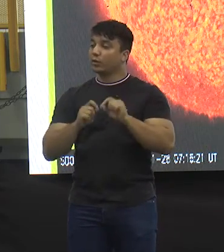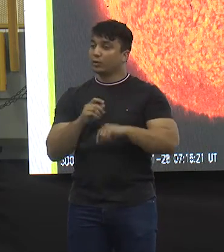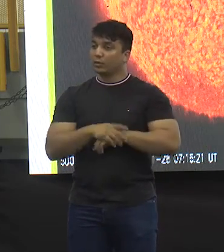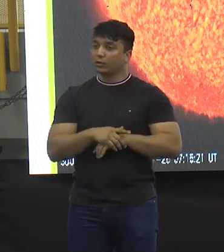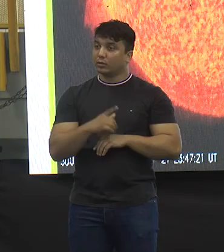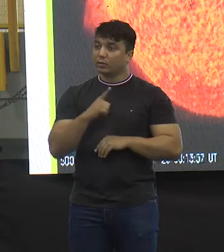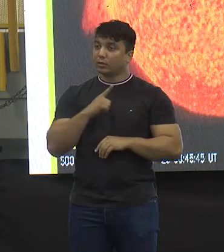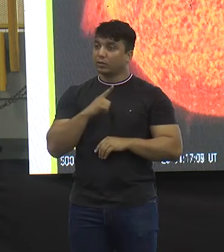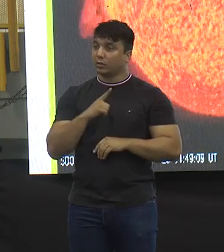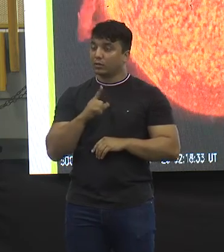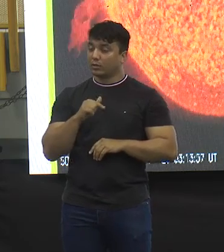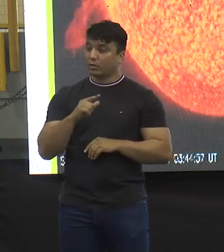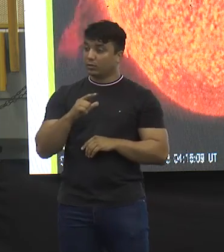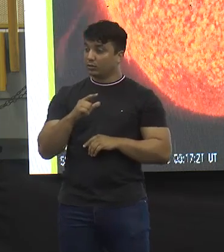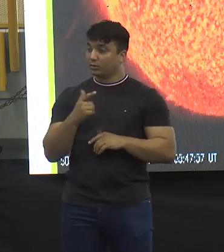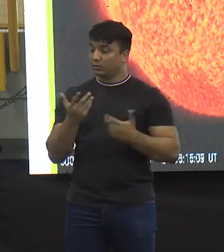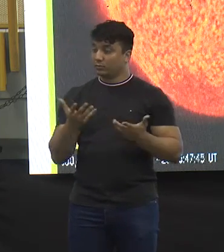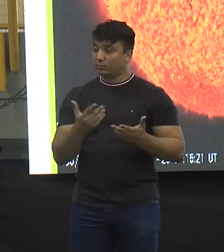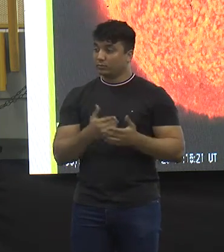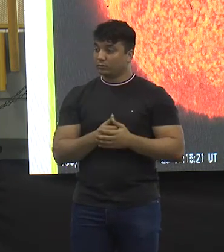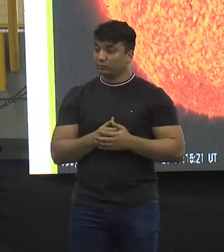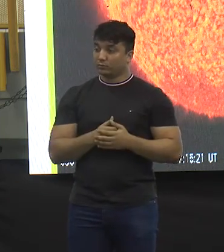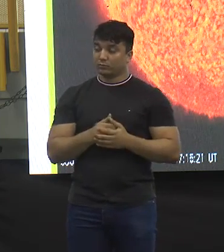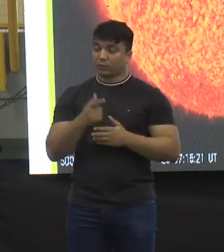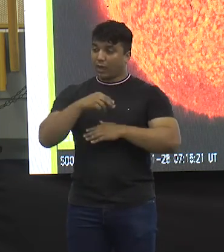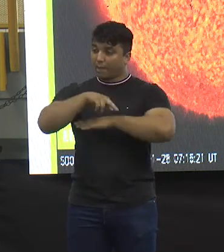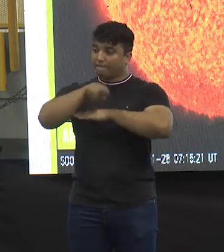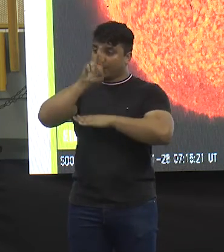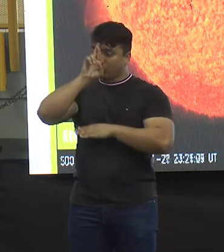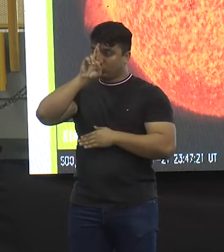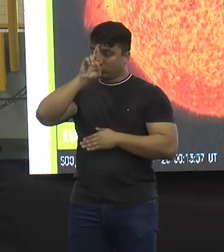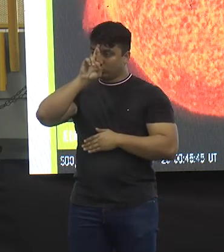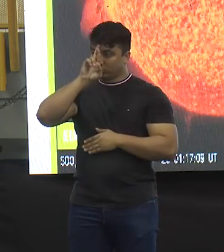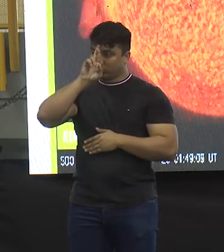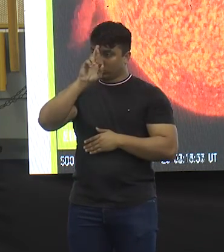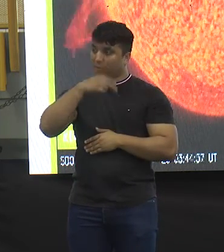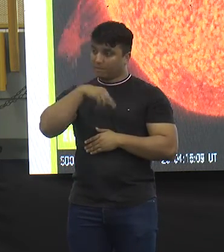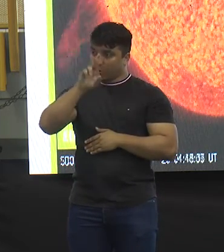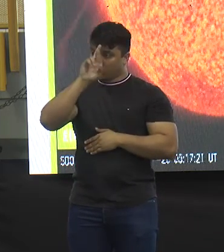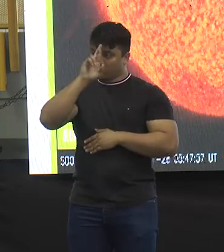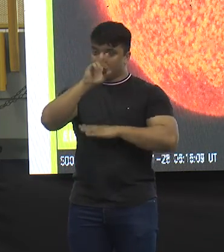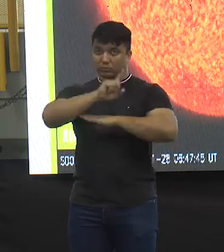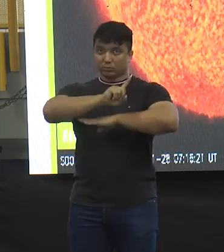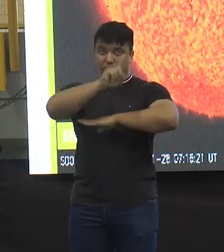a gente está ao meio-dia. E aquela história.